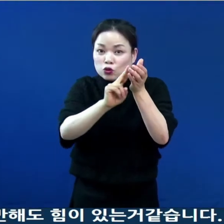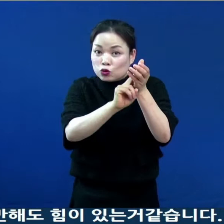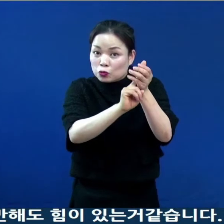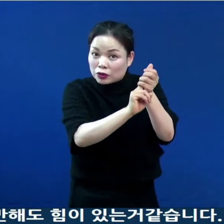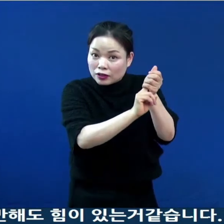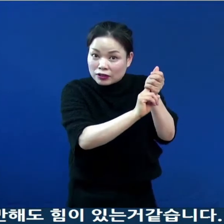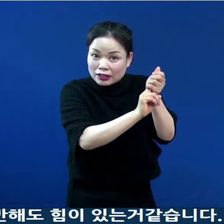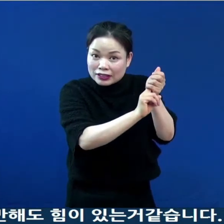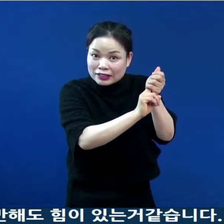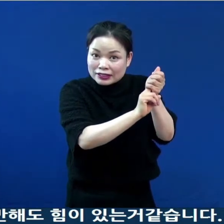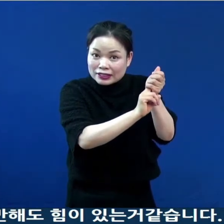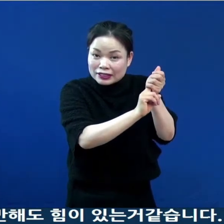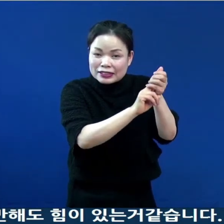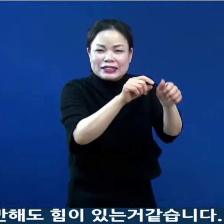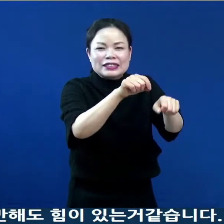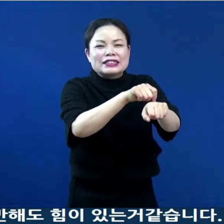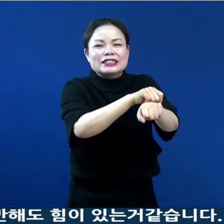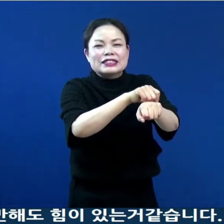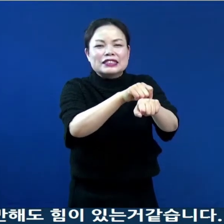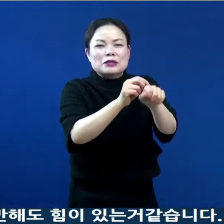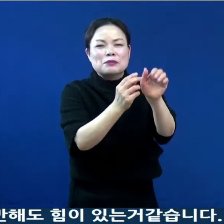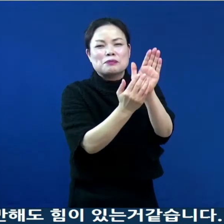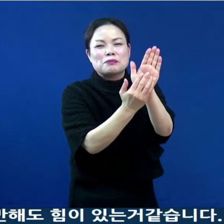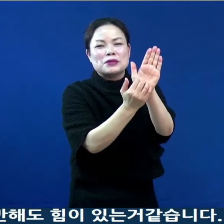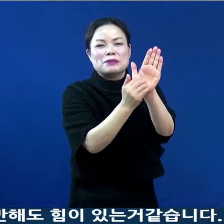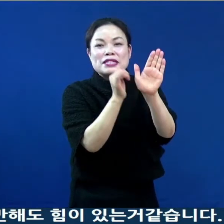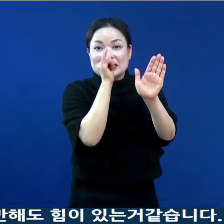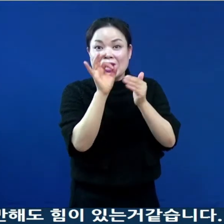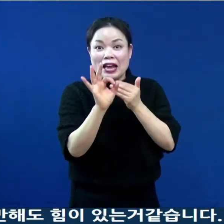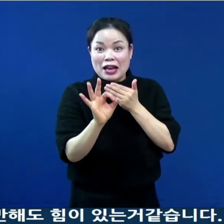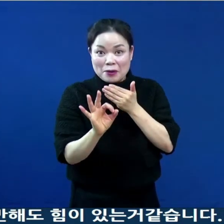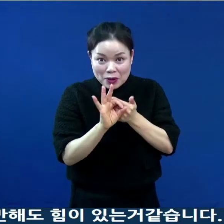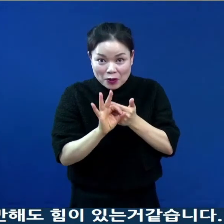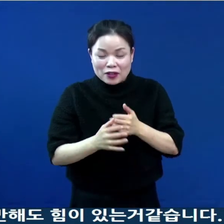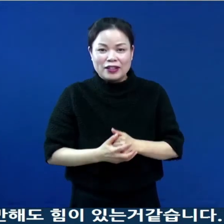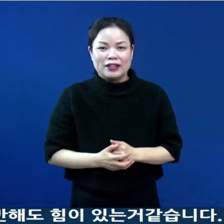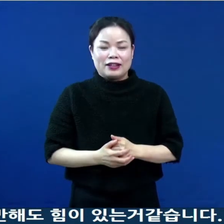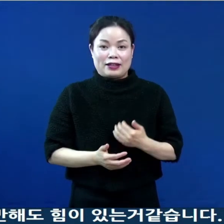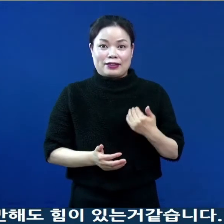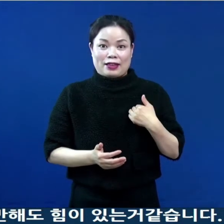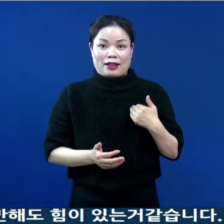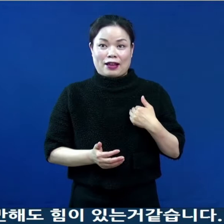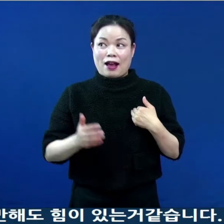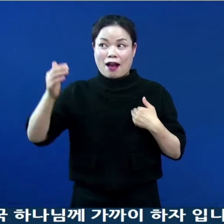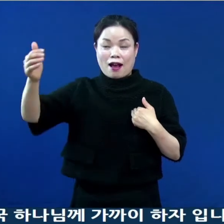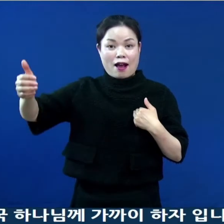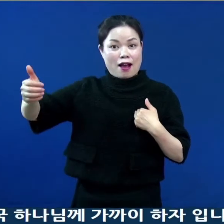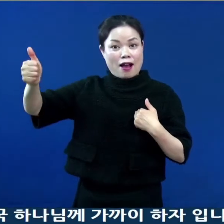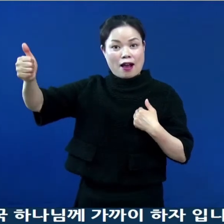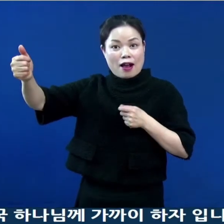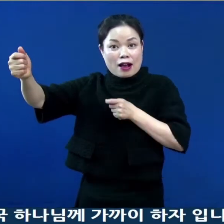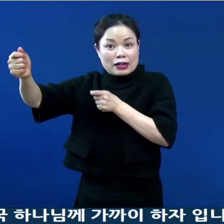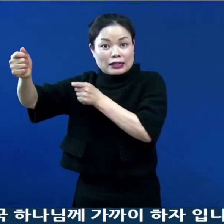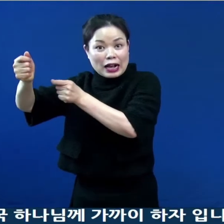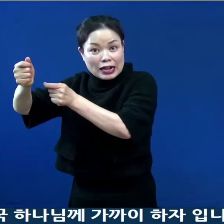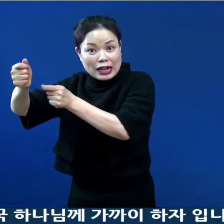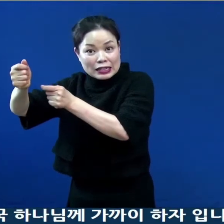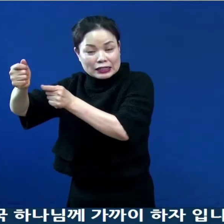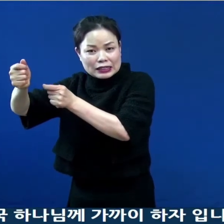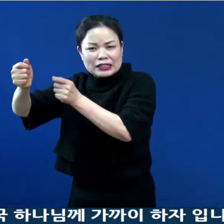있는 특징 혹은 비밀이 있다면 이것은 내가 하나님과